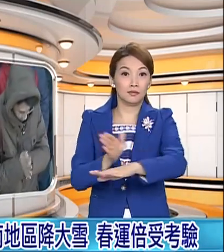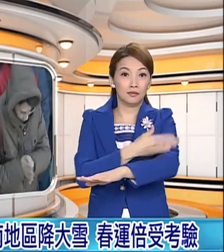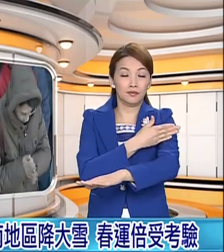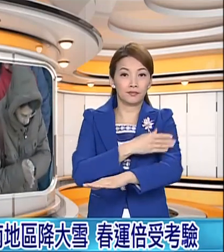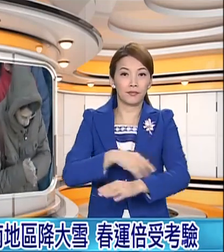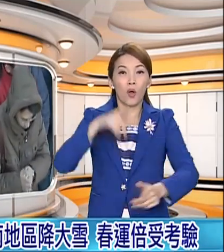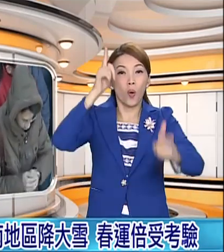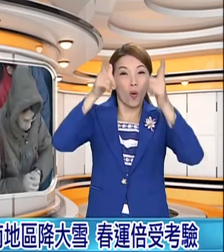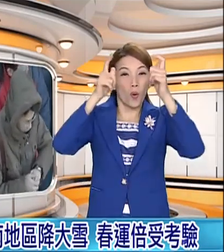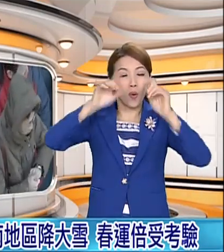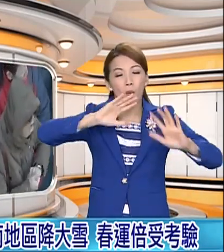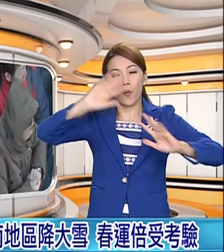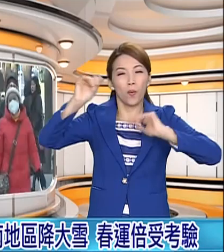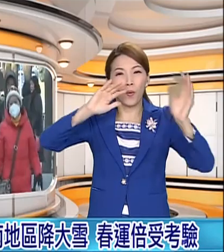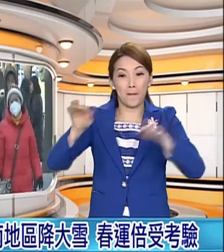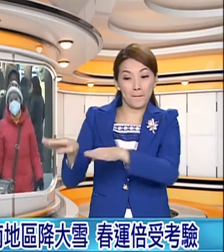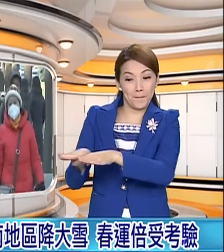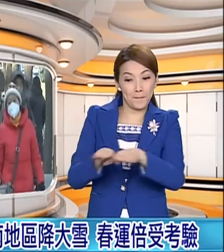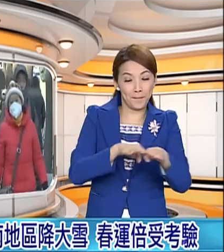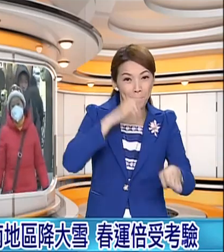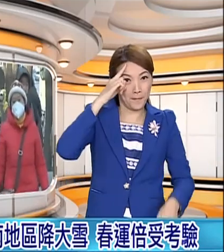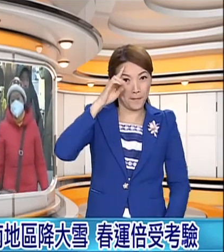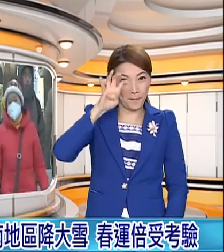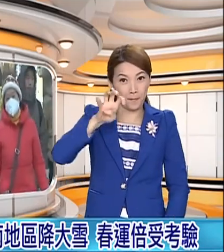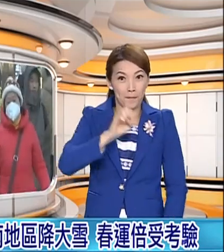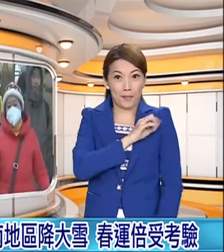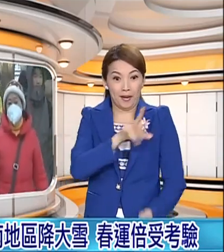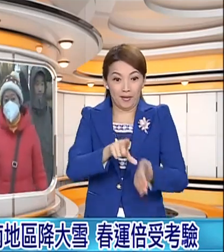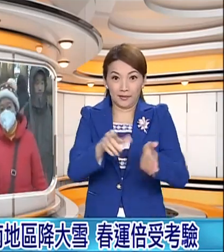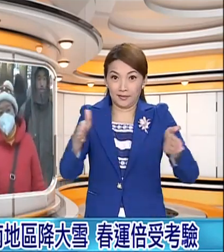24号开始，一连40天的春运备受考验。